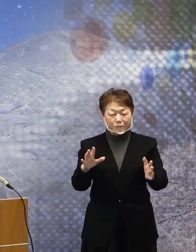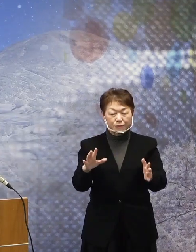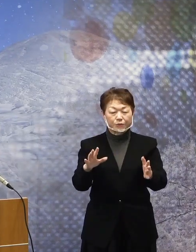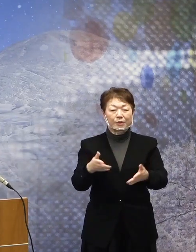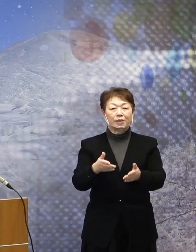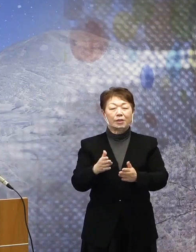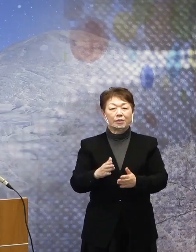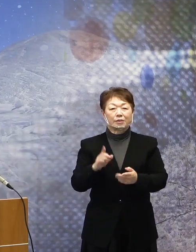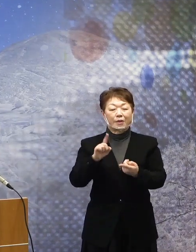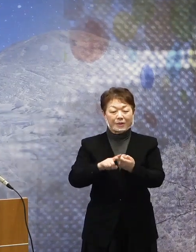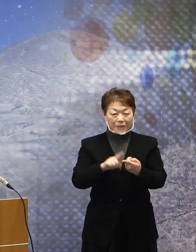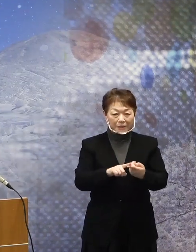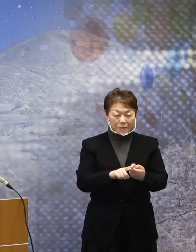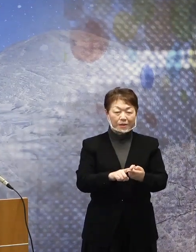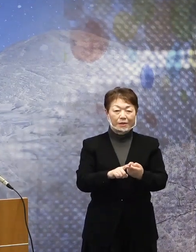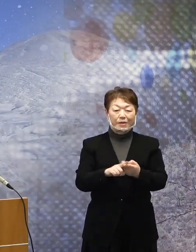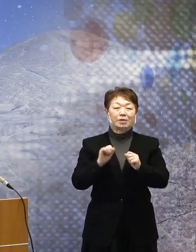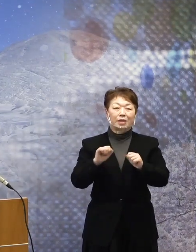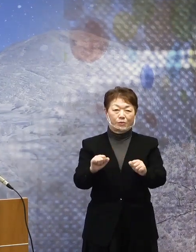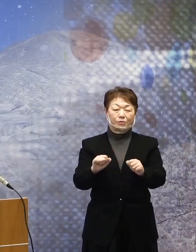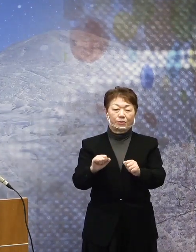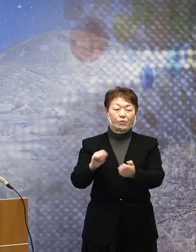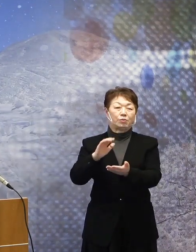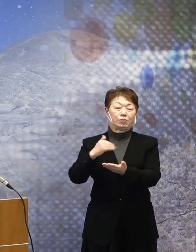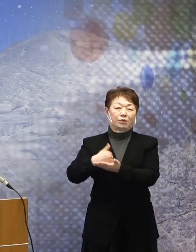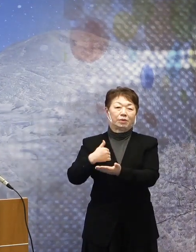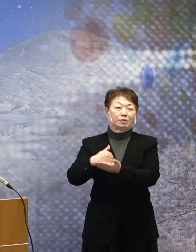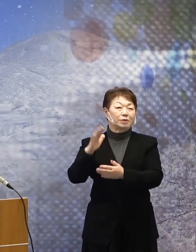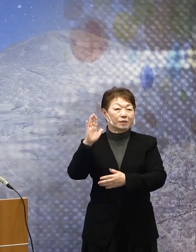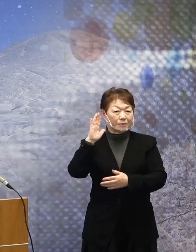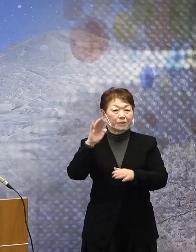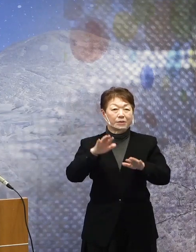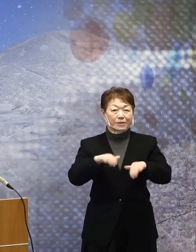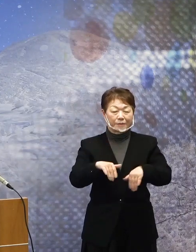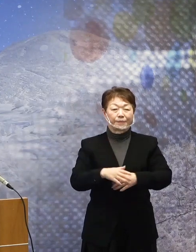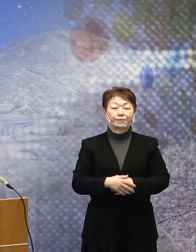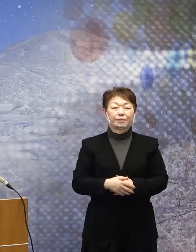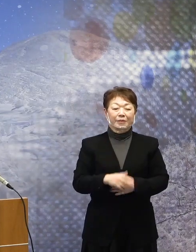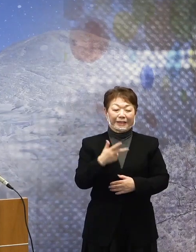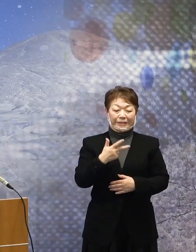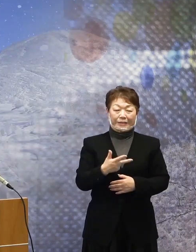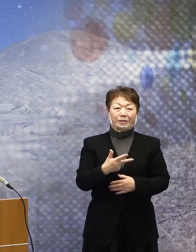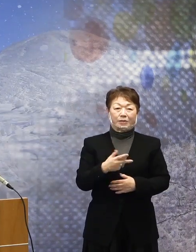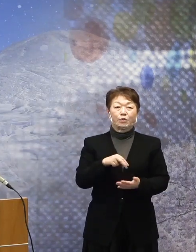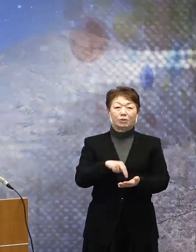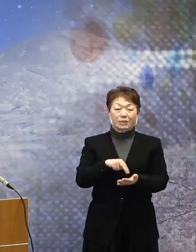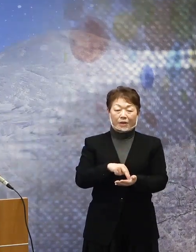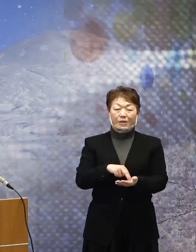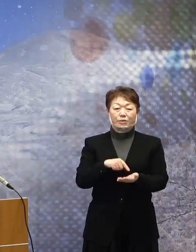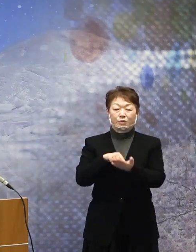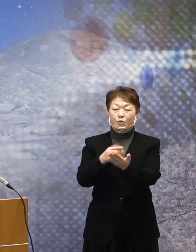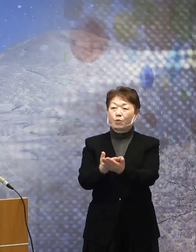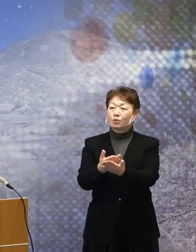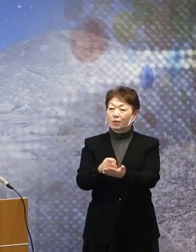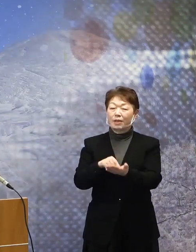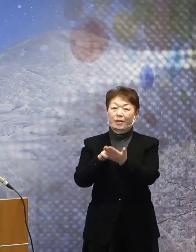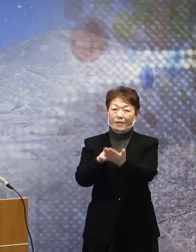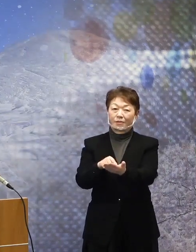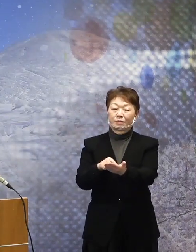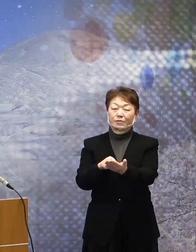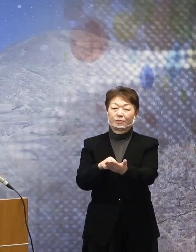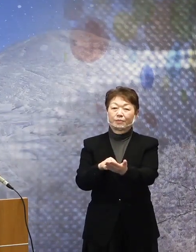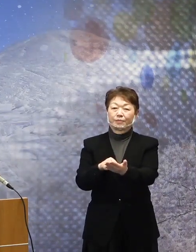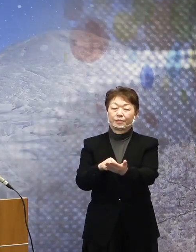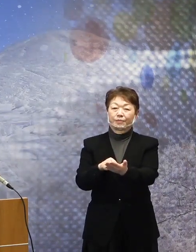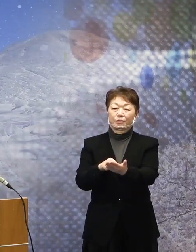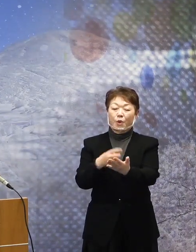するということを会見でおっしゃっていたと承知しています。ですから必ずしも市の要請、先ほども、これ山口さんからご質問あった